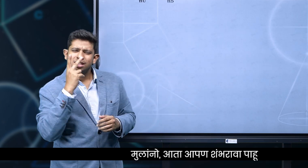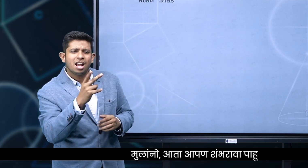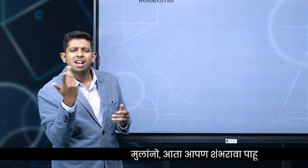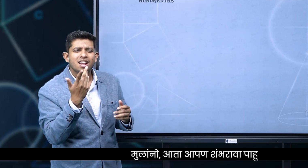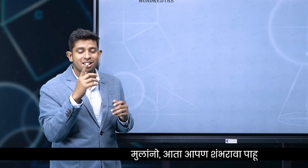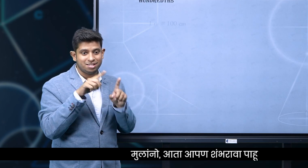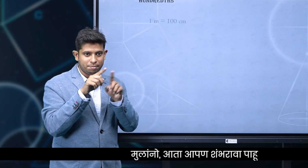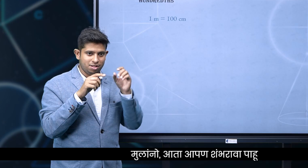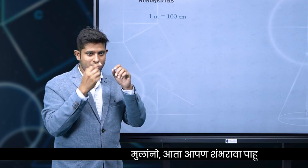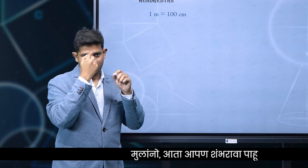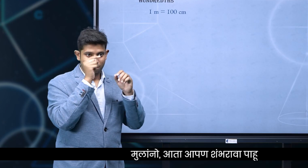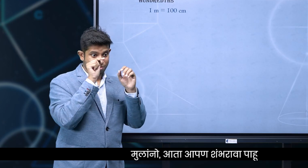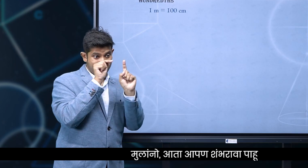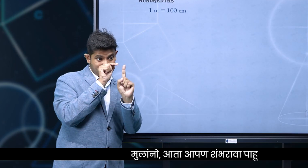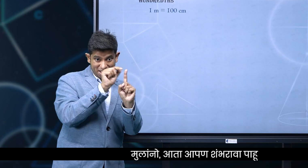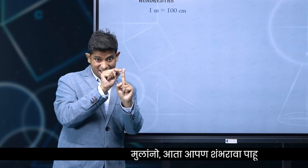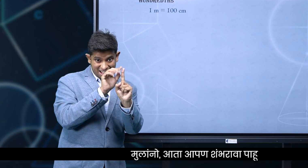मुलांनो, आता आपण 100वा पाहू.